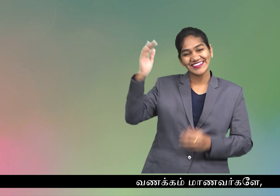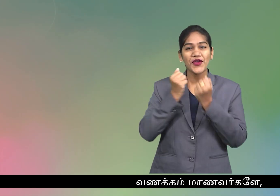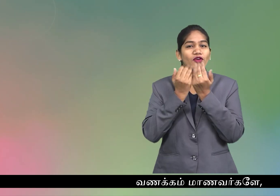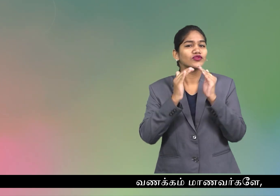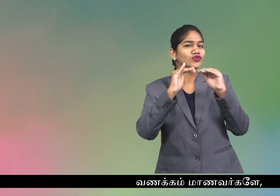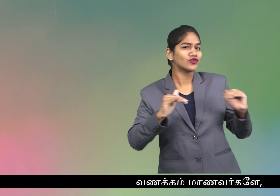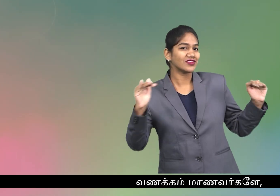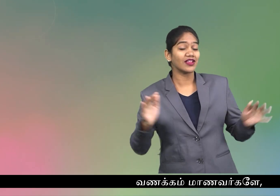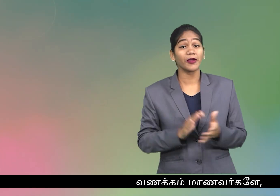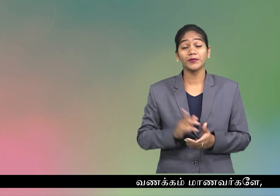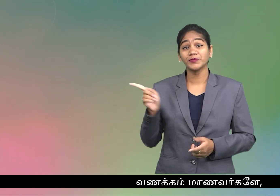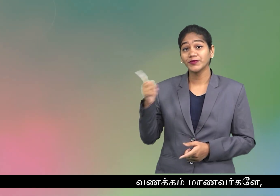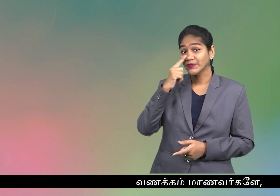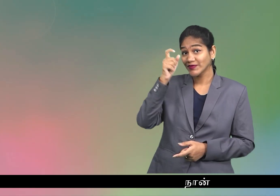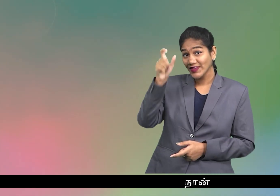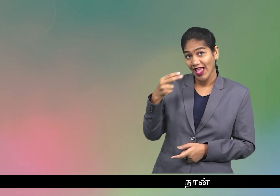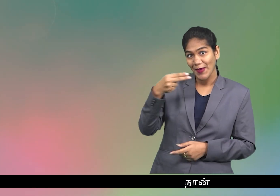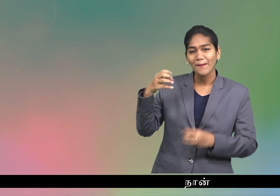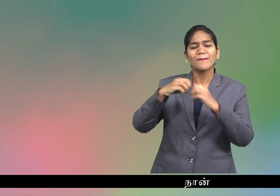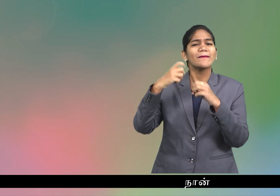வணக்கம் மாணவ செல்வங்களே! நான்